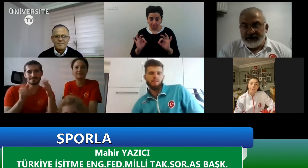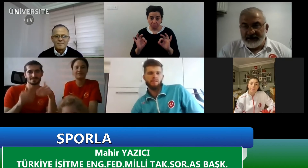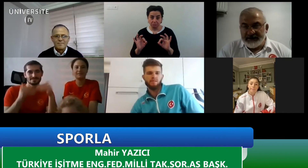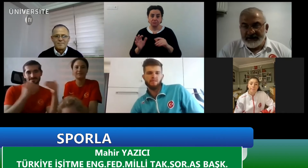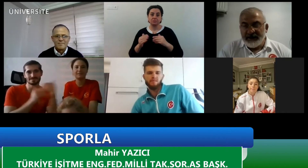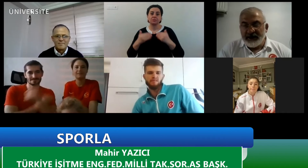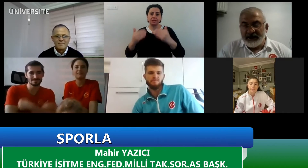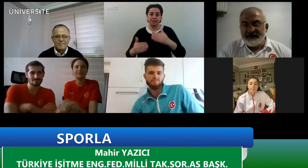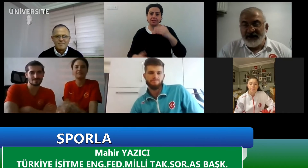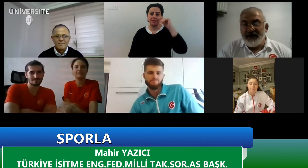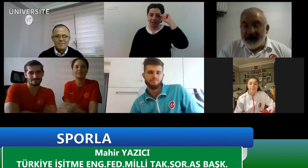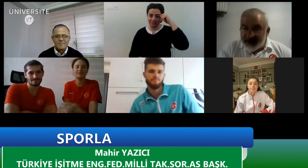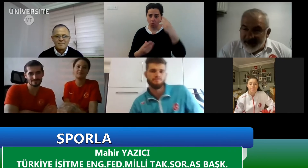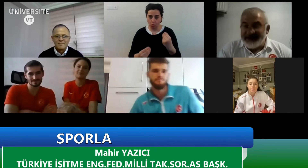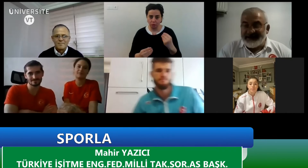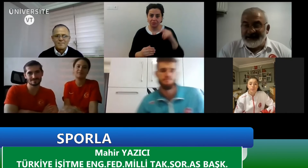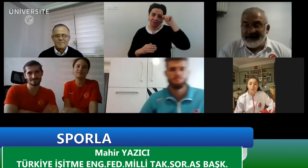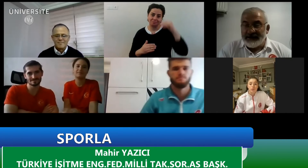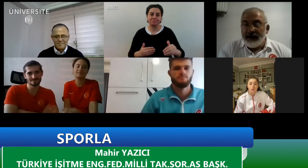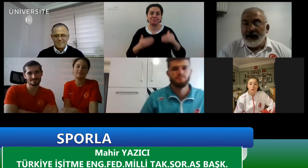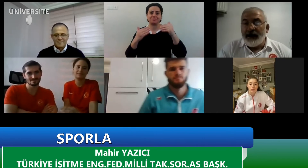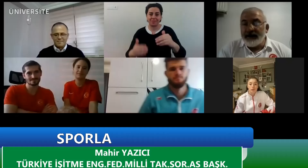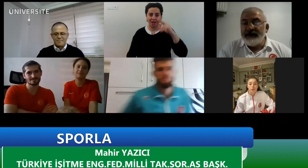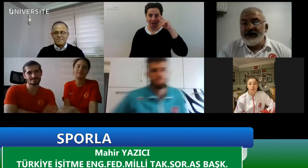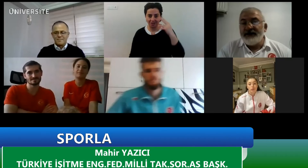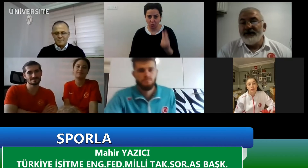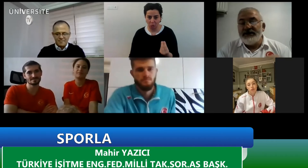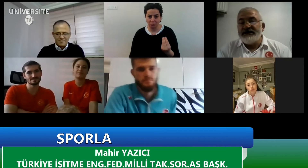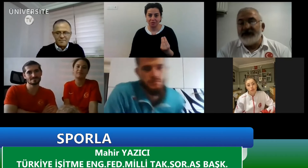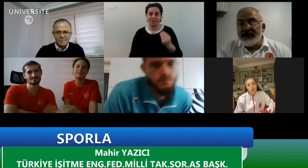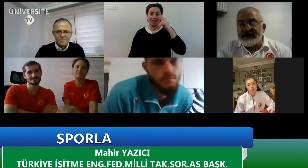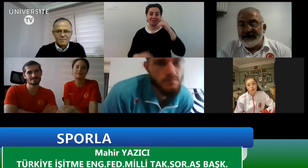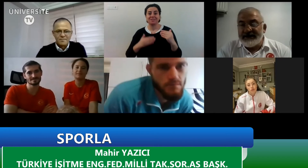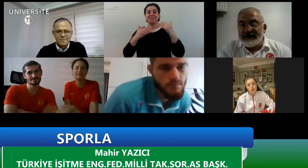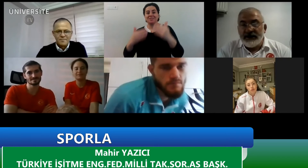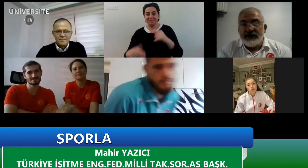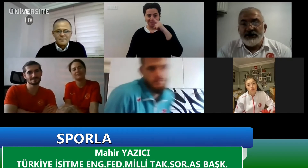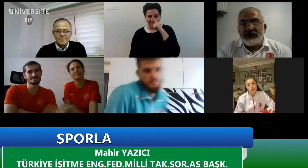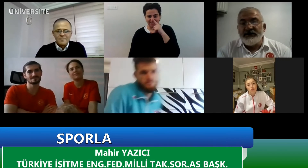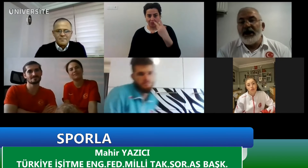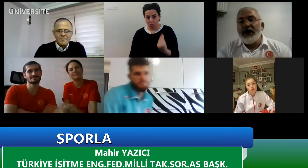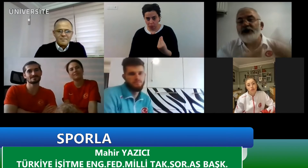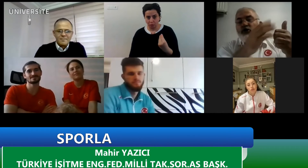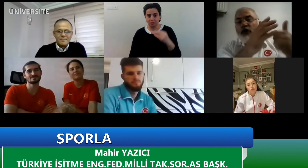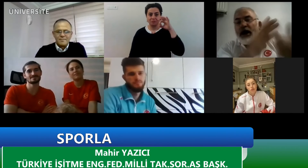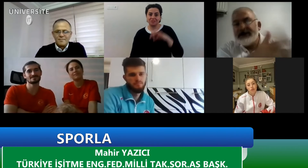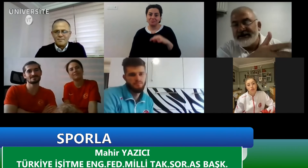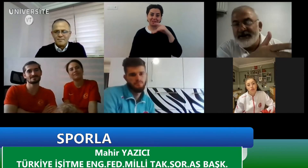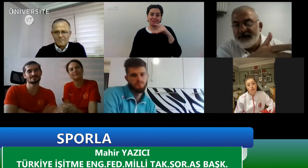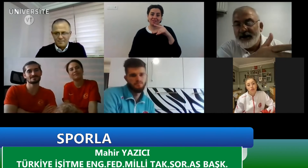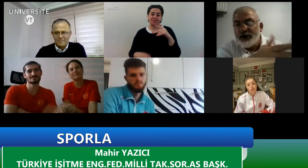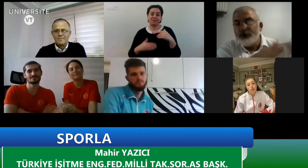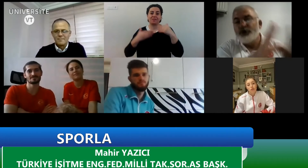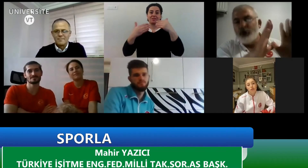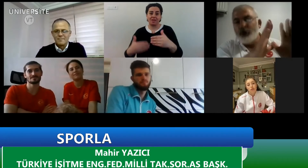Kasım'a erteledik. Kasım'dan Aralık'a erteledik. Aralık'tan Nisan'a erteledik. Şimdi de en son